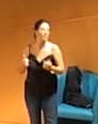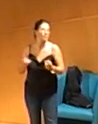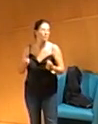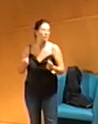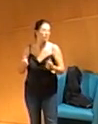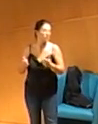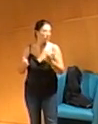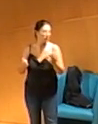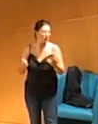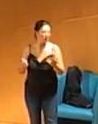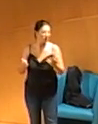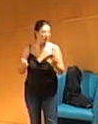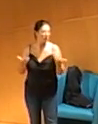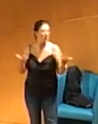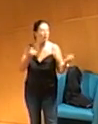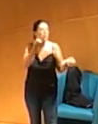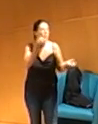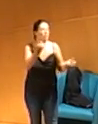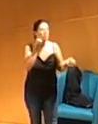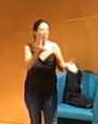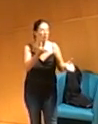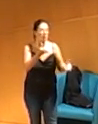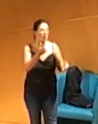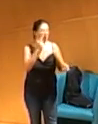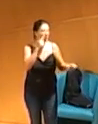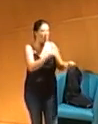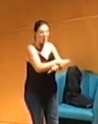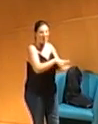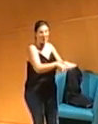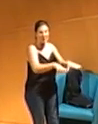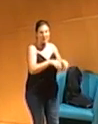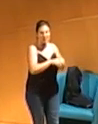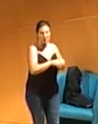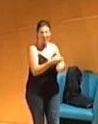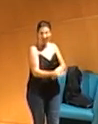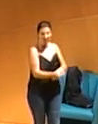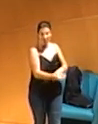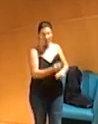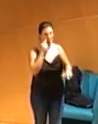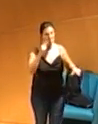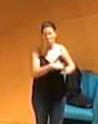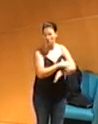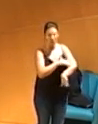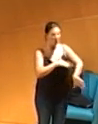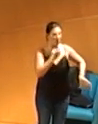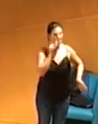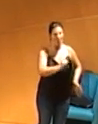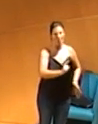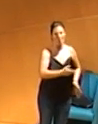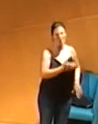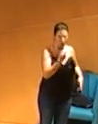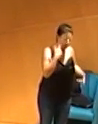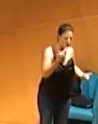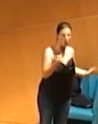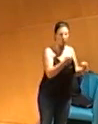d'un peu de l'invisibilisation des familles et de nos enfants. C'était un peu ça